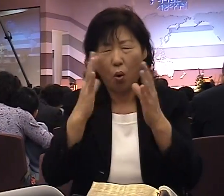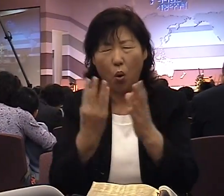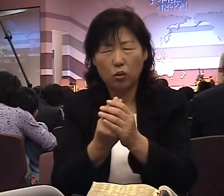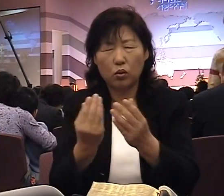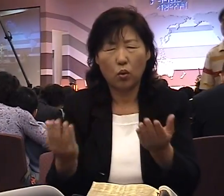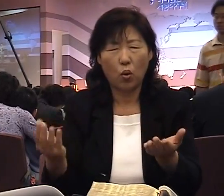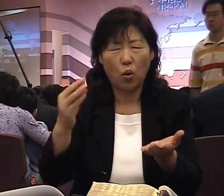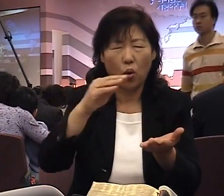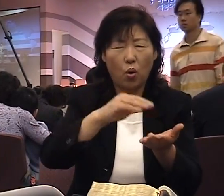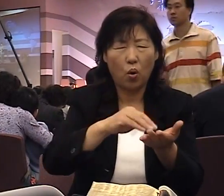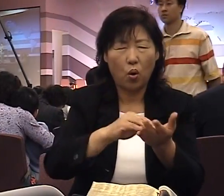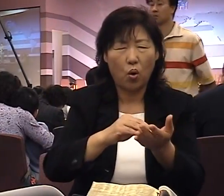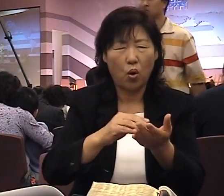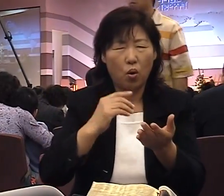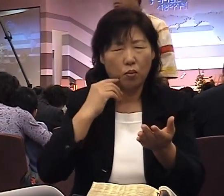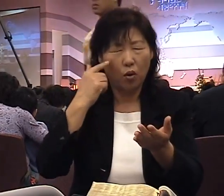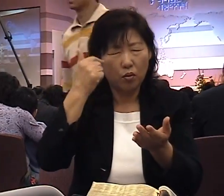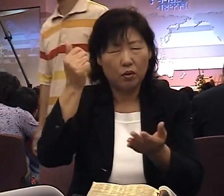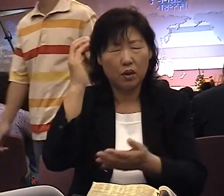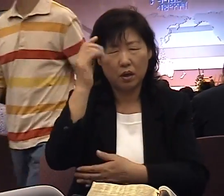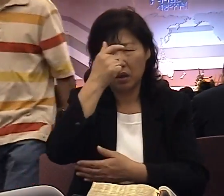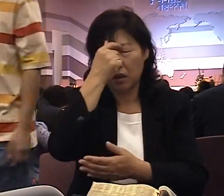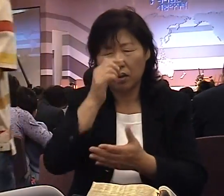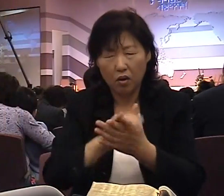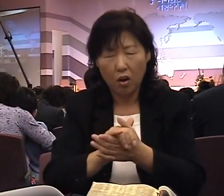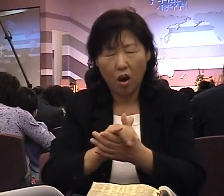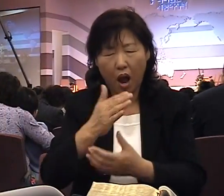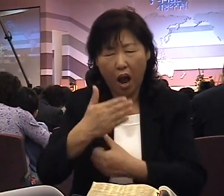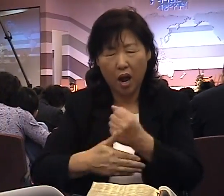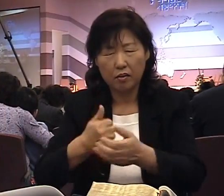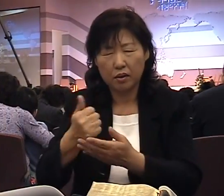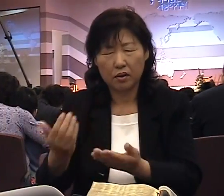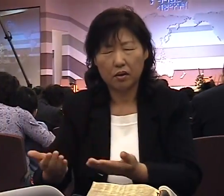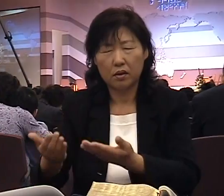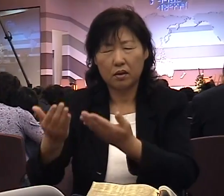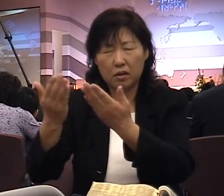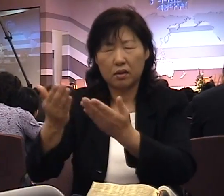시간에 목회자의 기도를 하나님께 드리겠습니다.